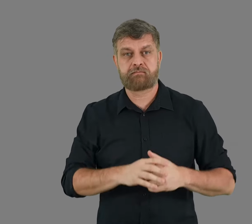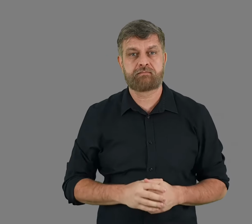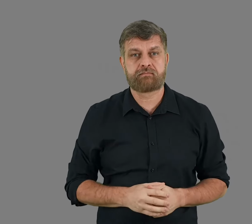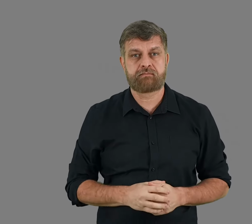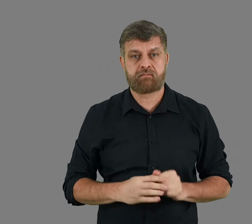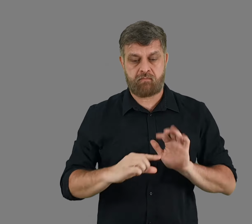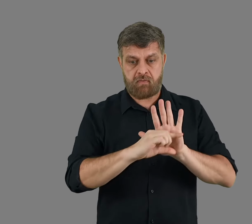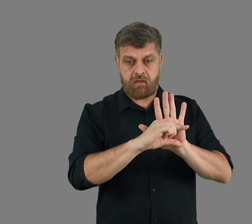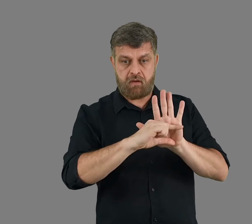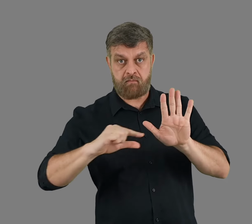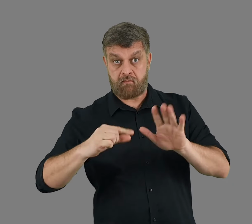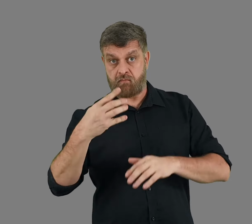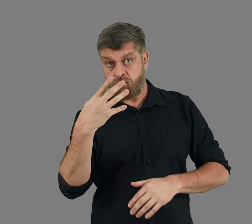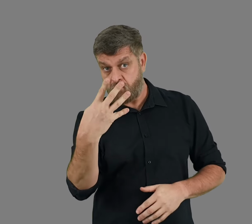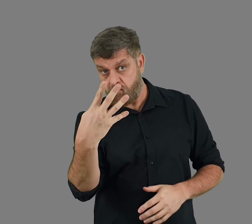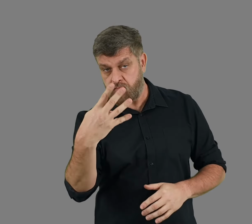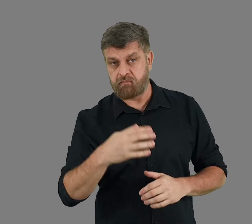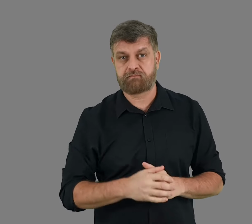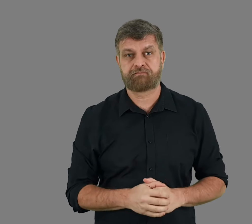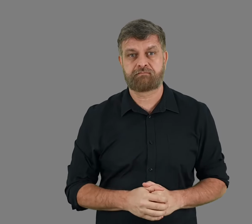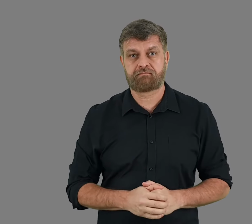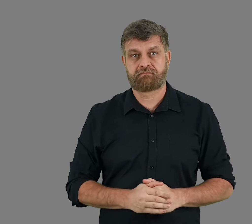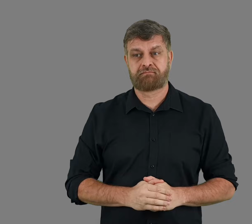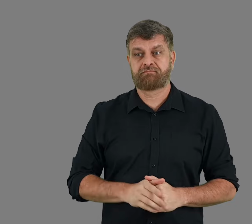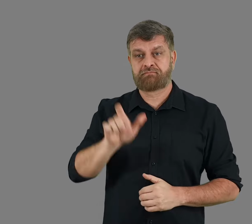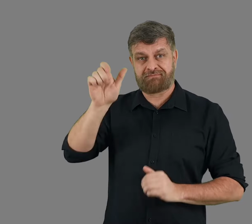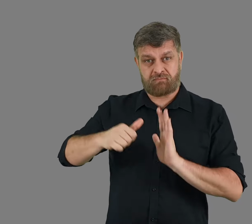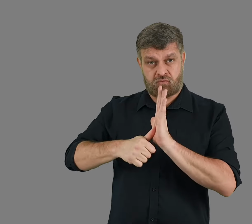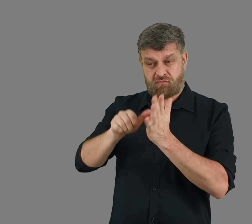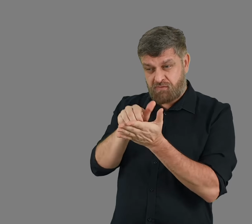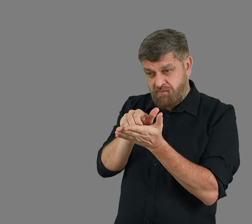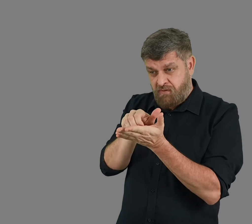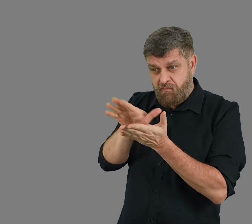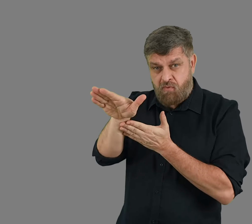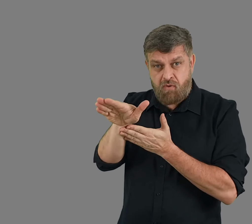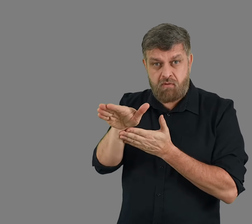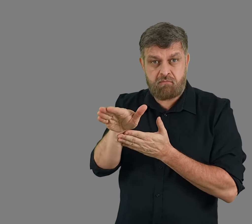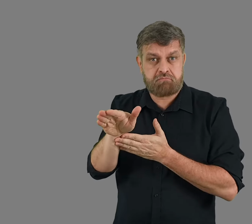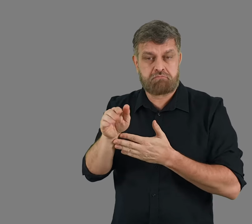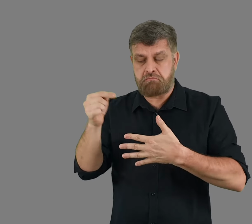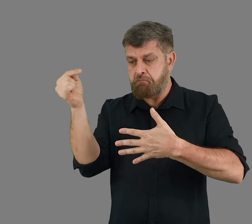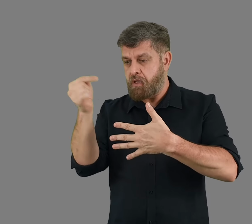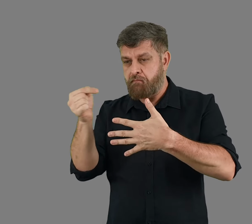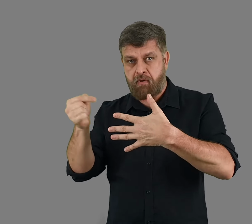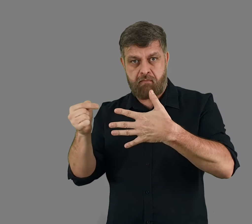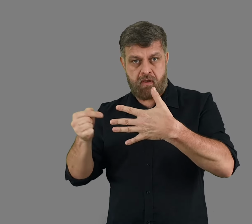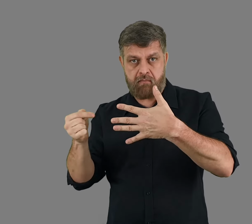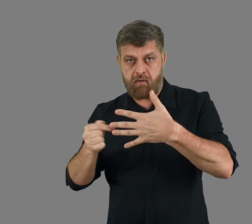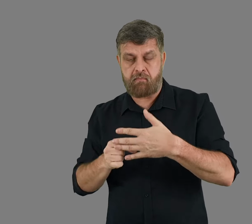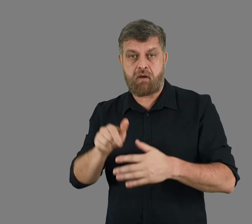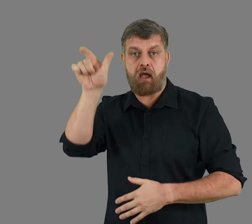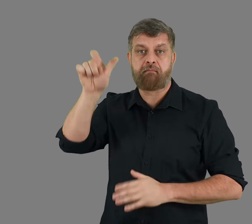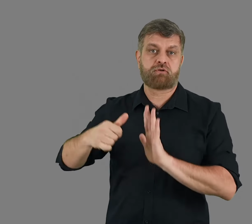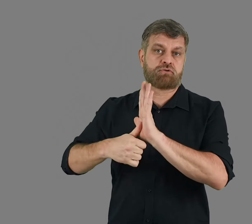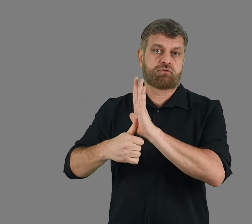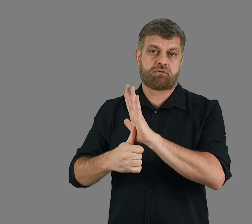Parágrafo 4º. Uma vez excluído, qualquer que seja o motivo, não terá o associado o direito de